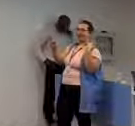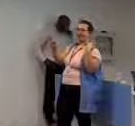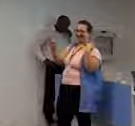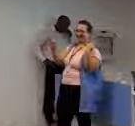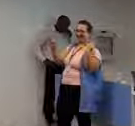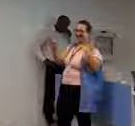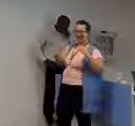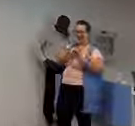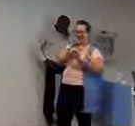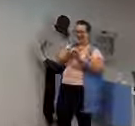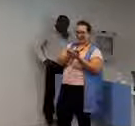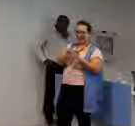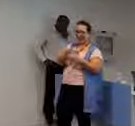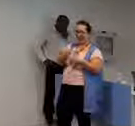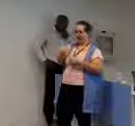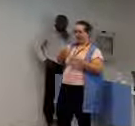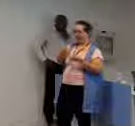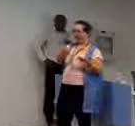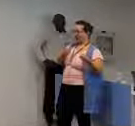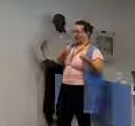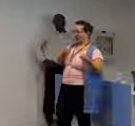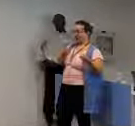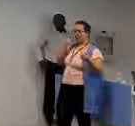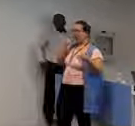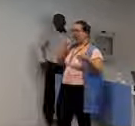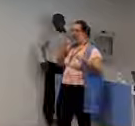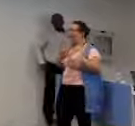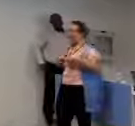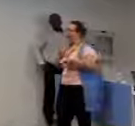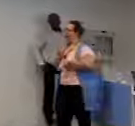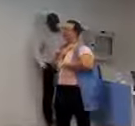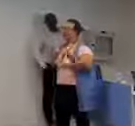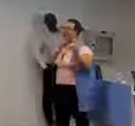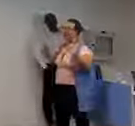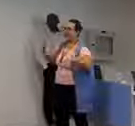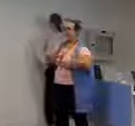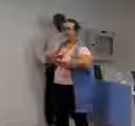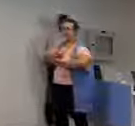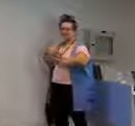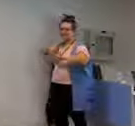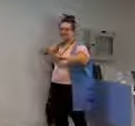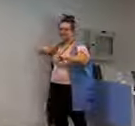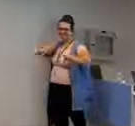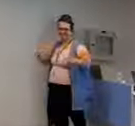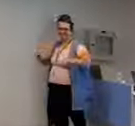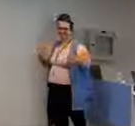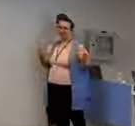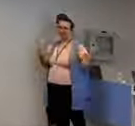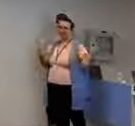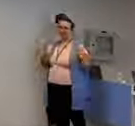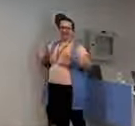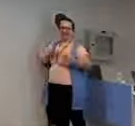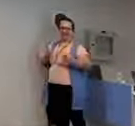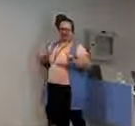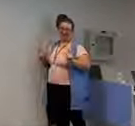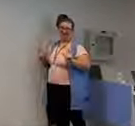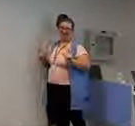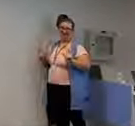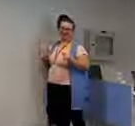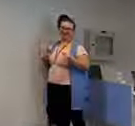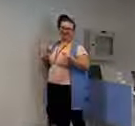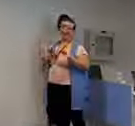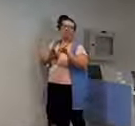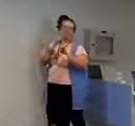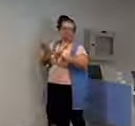O que vocês vão encontrar no mercado é algo mais desafiador ainda do que a minha geração. Então, se